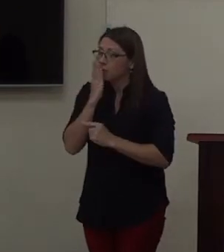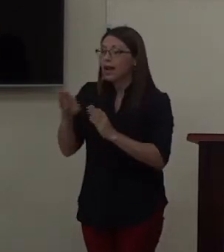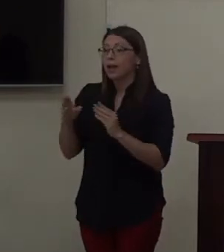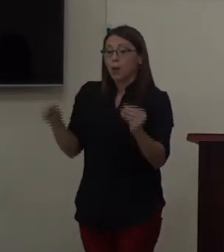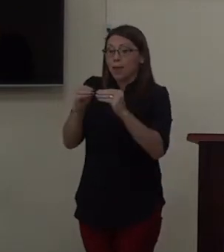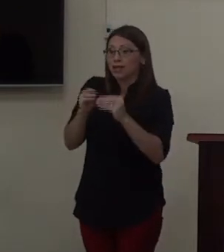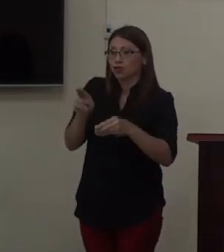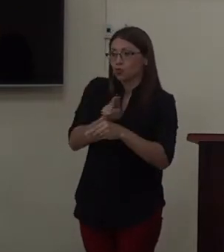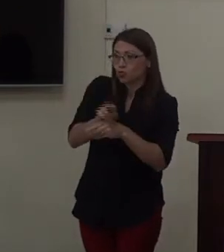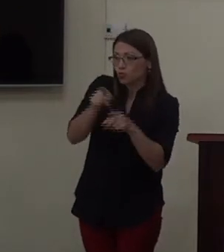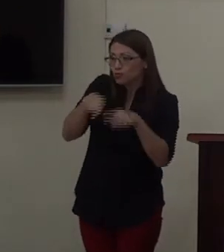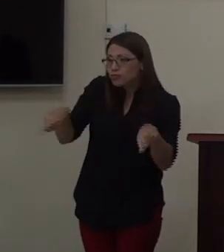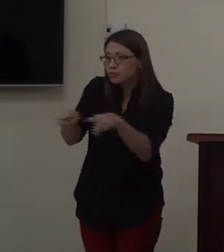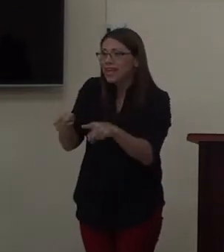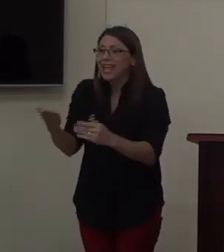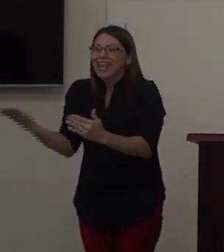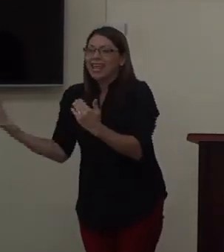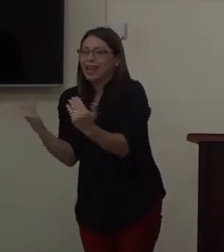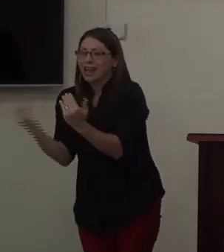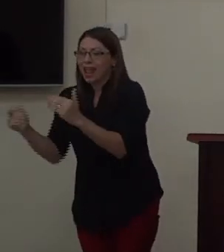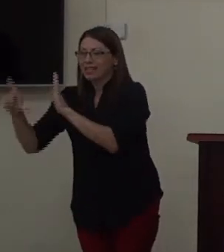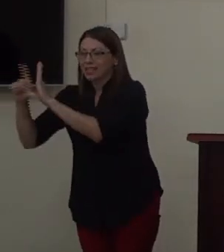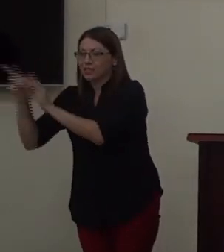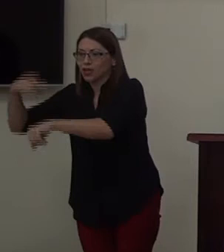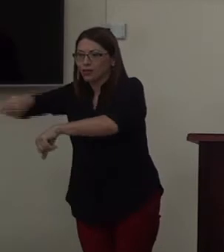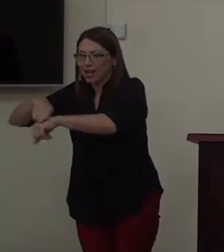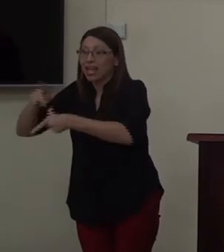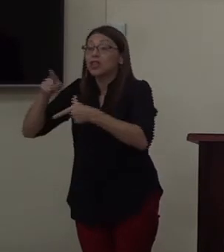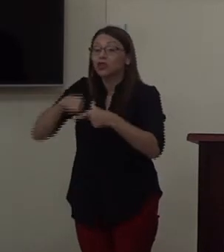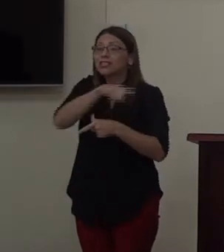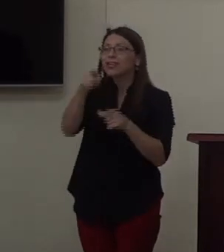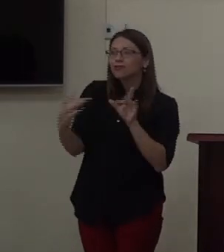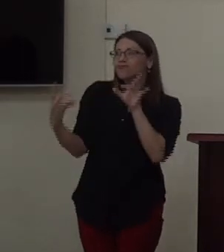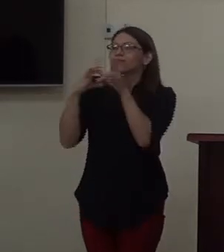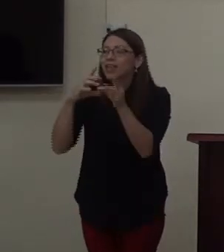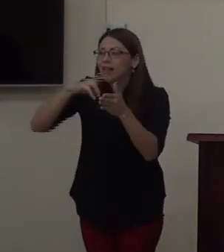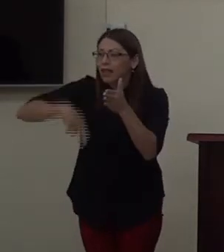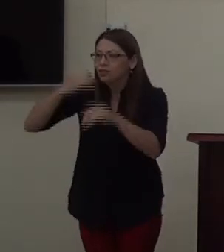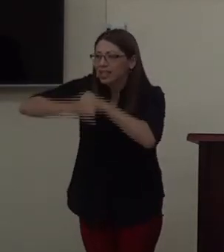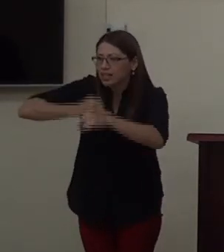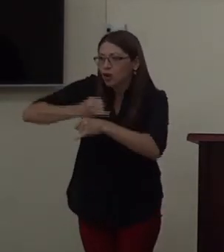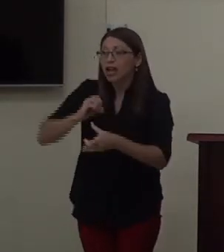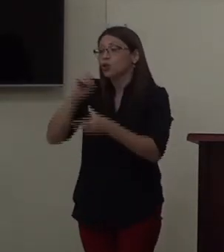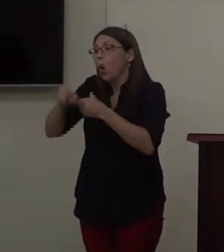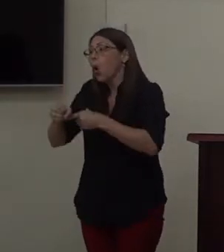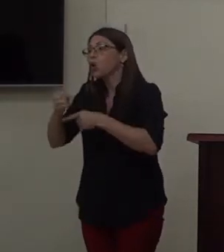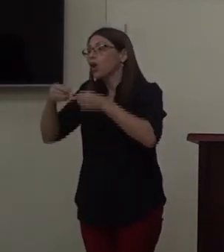que la legislación nacional. Entonces, por ejemplo, recurren a tratados internacionales, a lo que ha dicho la